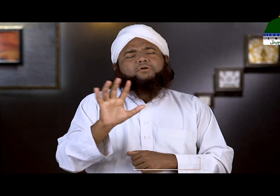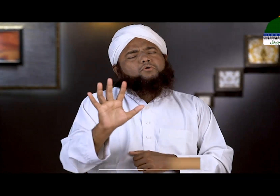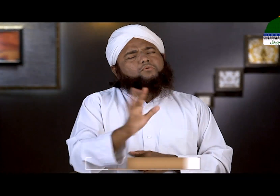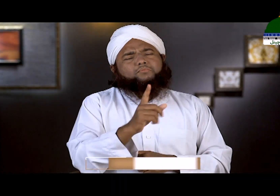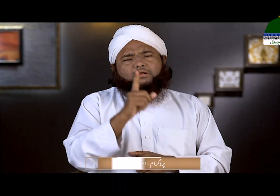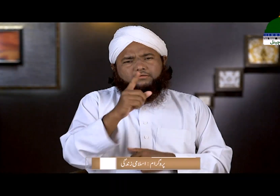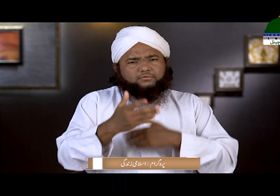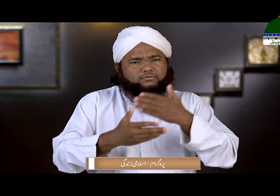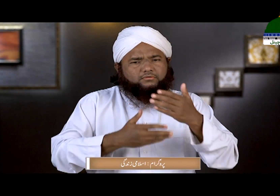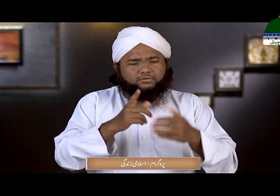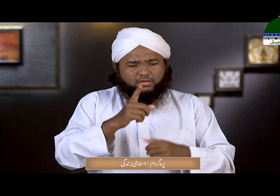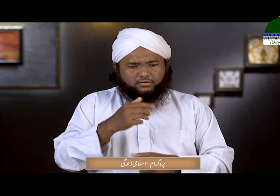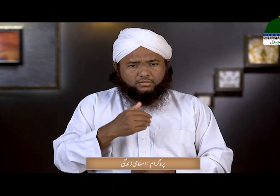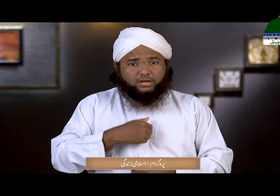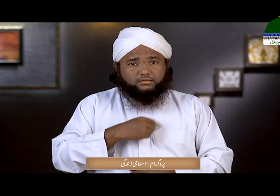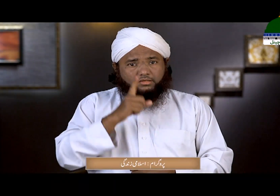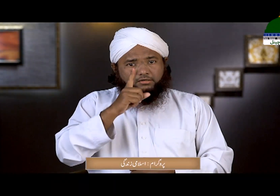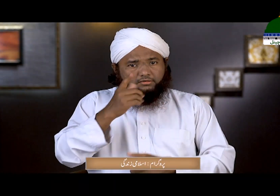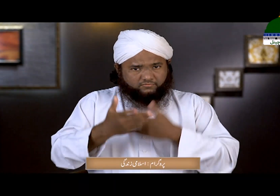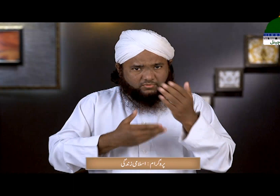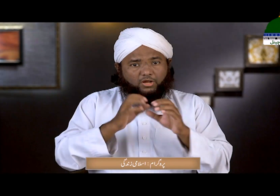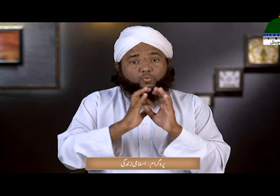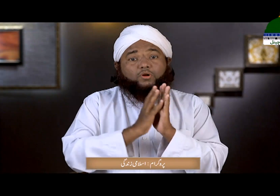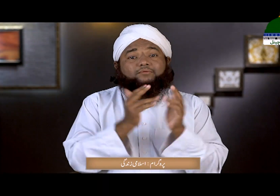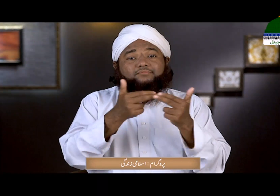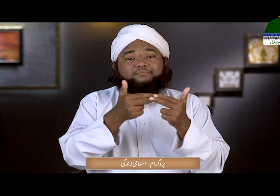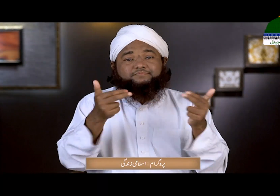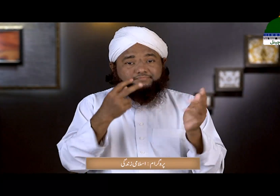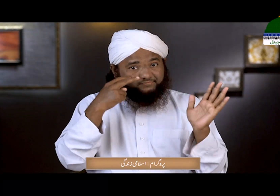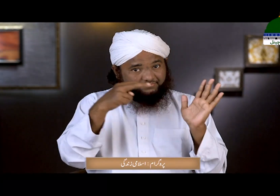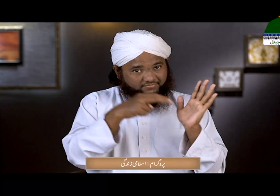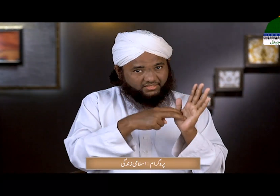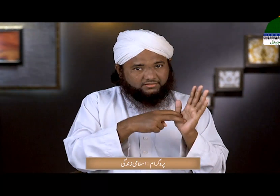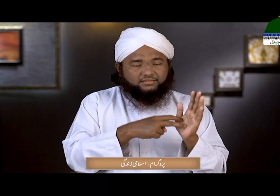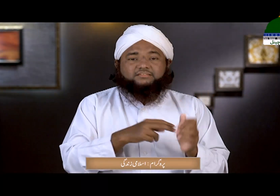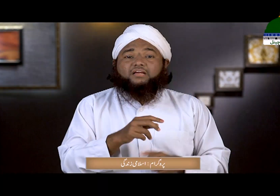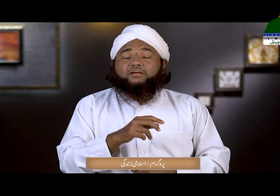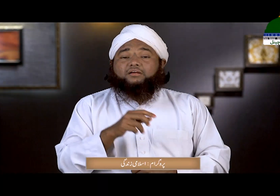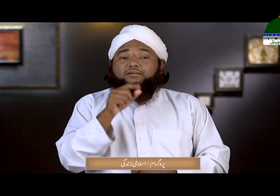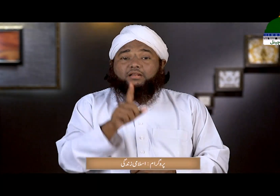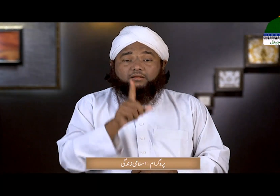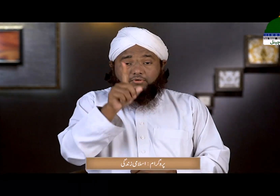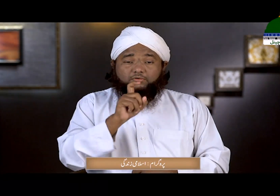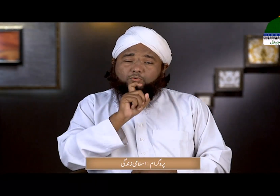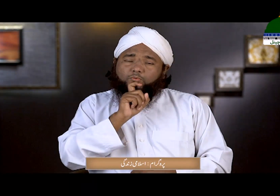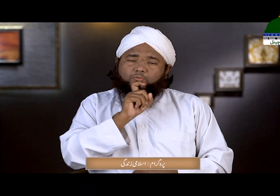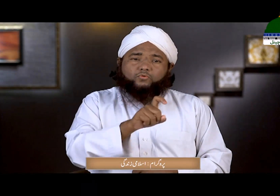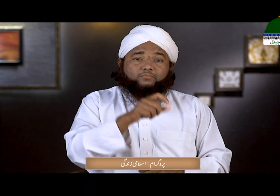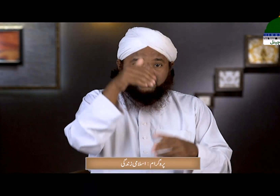کرتے ہیں، اے ایمان والو تم بھی ایسا کرو۔ صرف درود پاک واحد حکم ہے جس کے لیے یہ